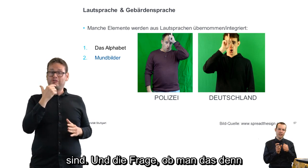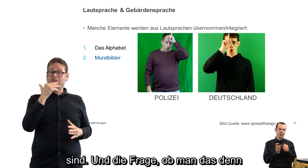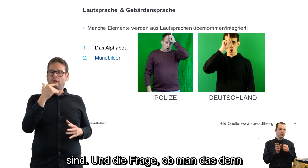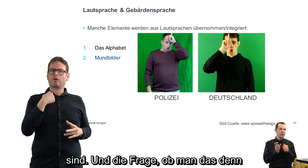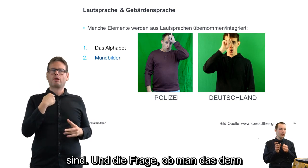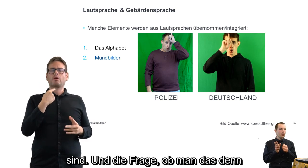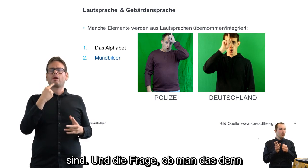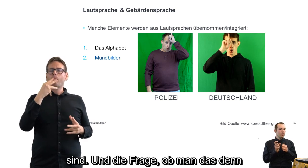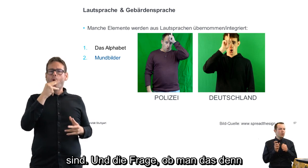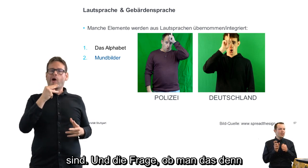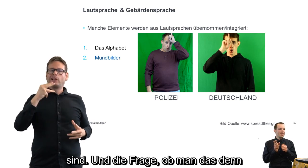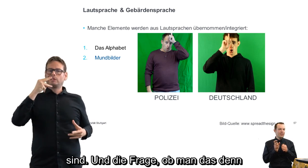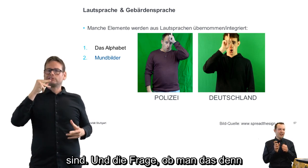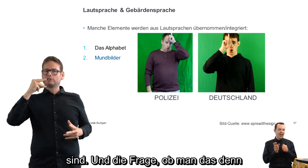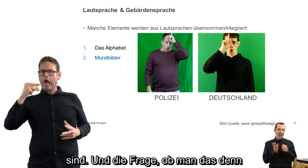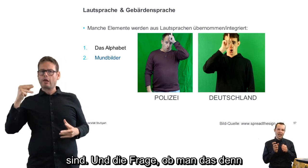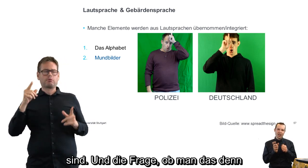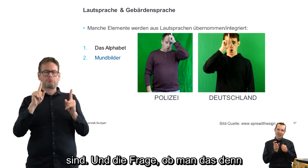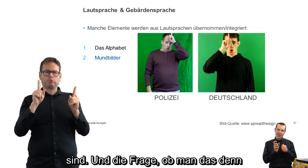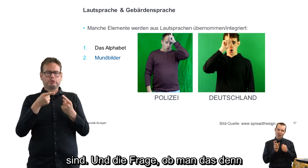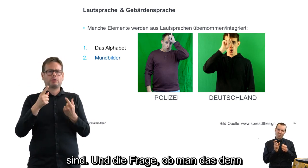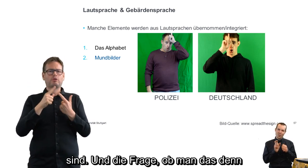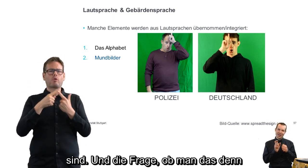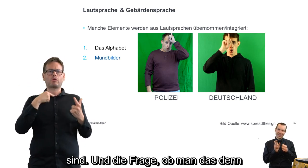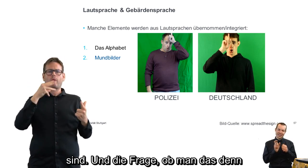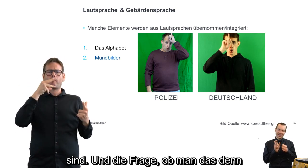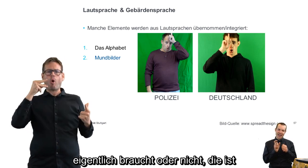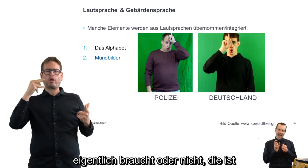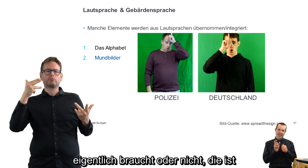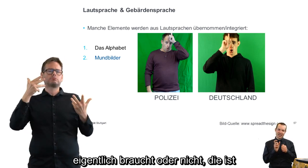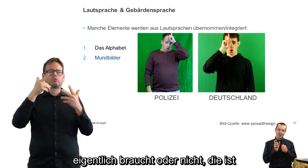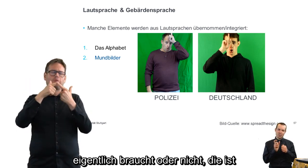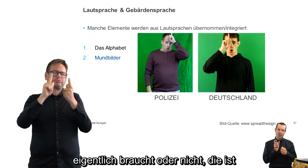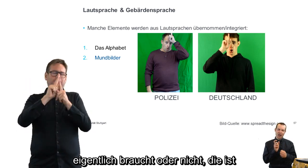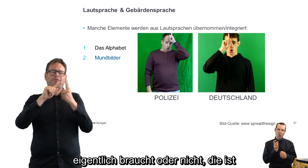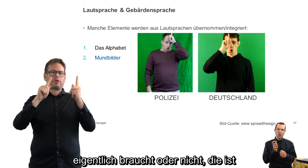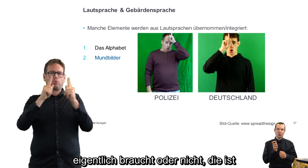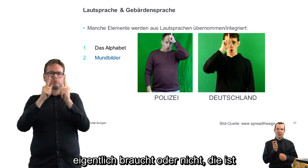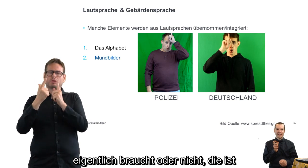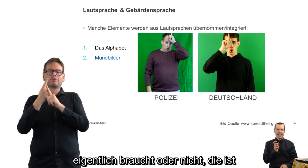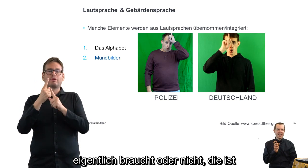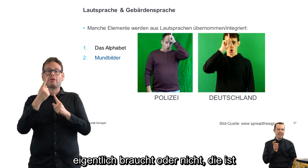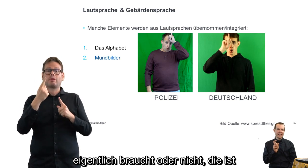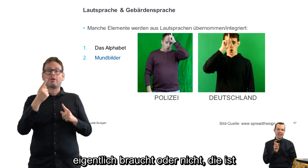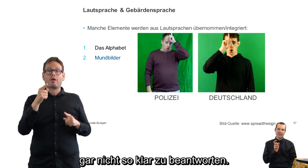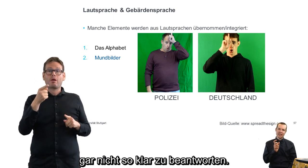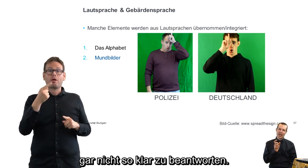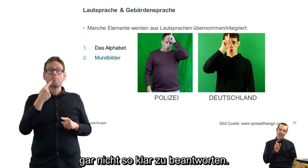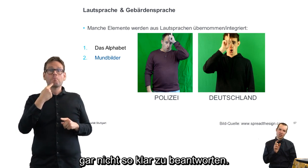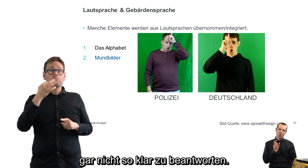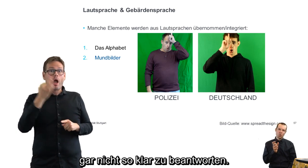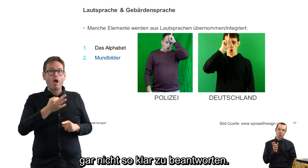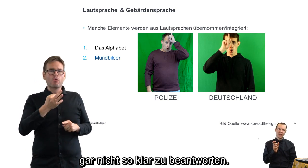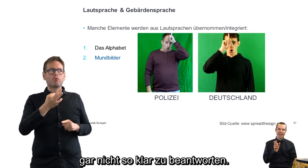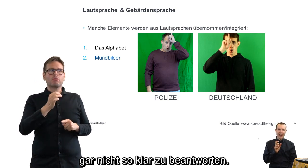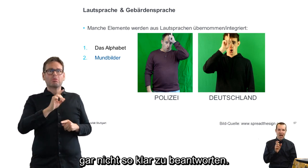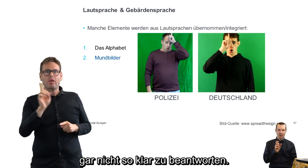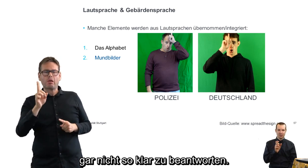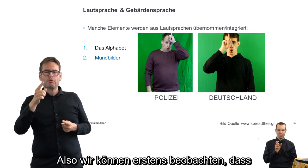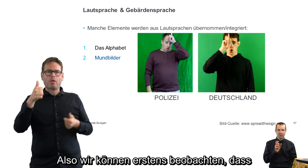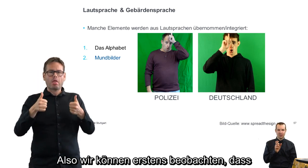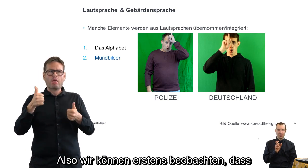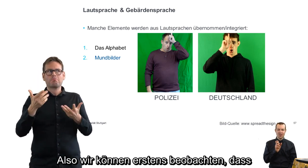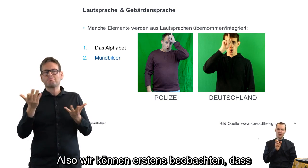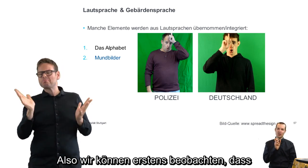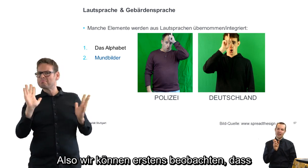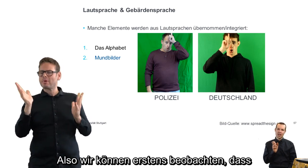integriert sind und die Frage, ob man das denn eigentlich braucht oder nicht, die ist gar nicht so klar.